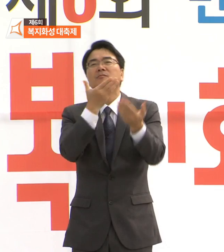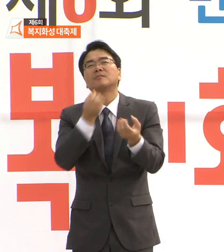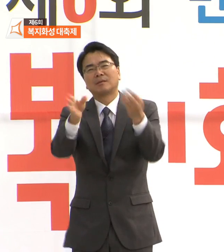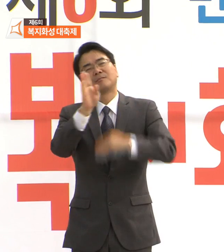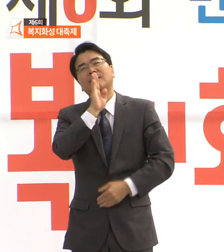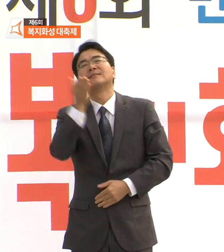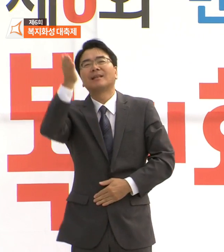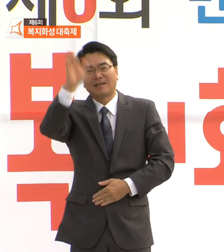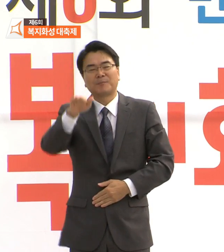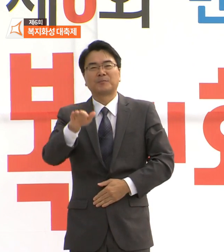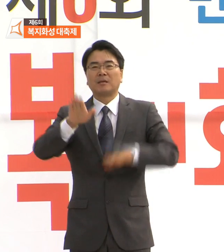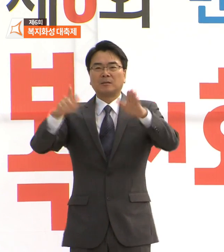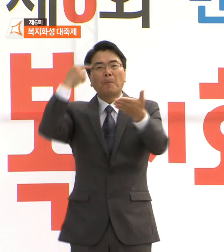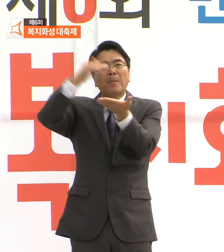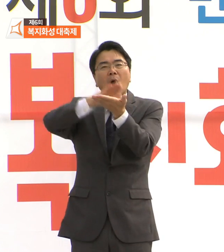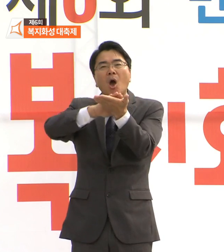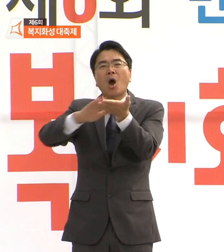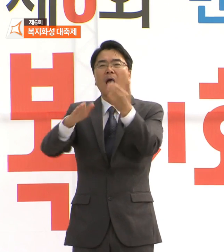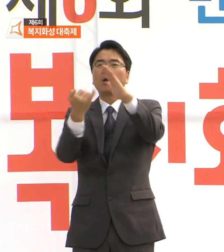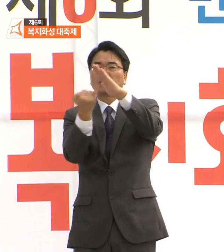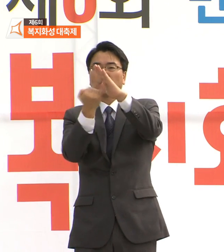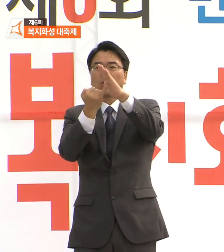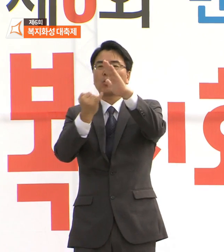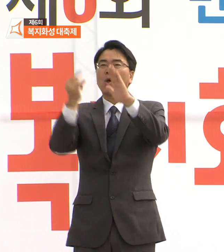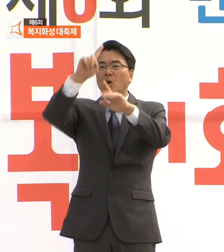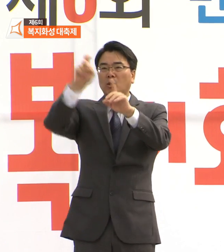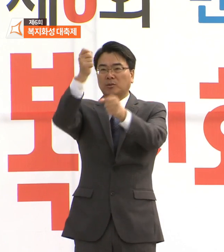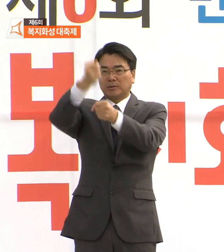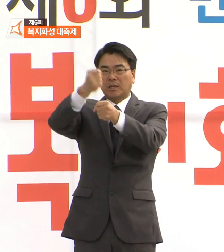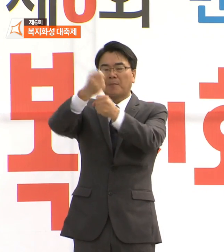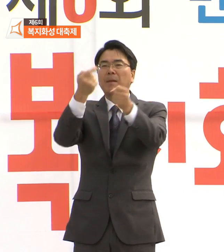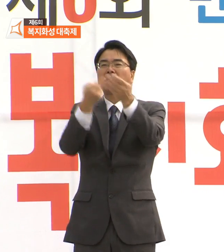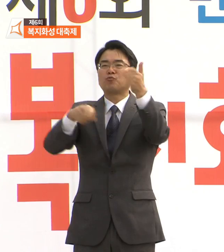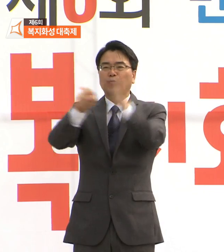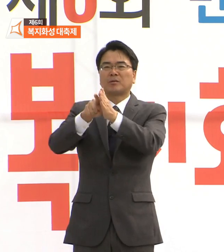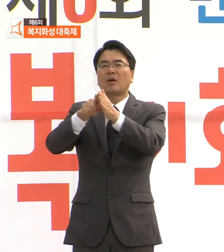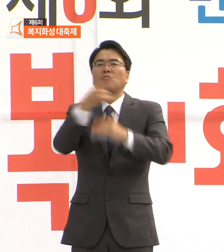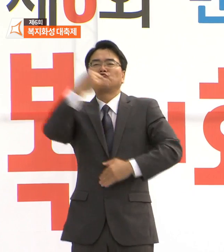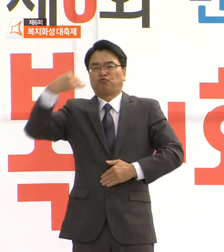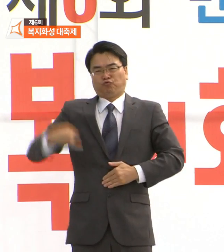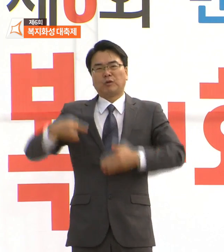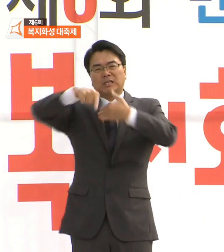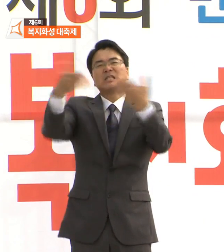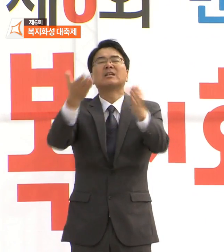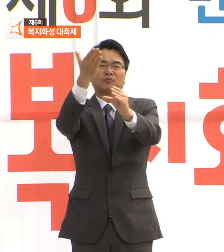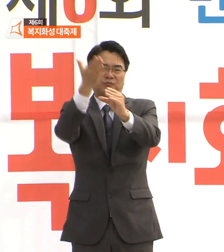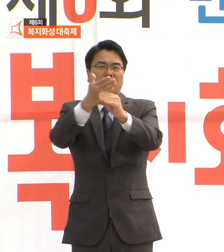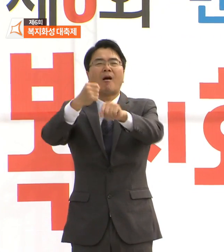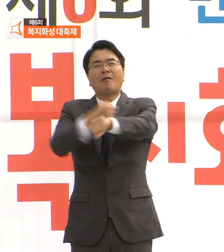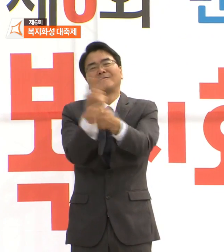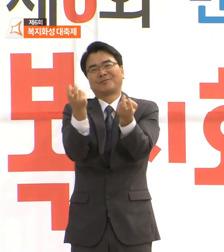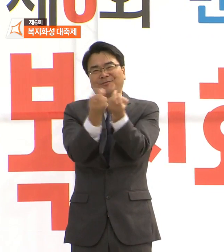되는데 그 평화의 소녀상 권력관계로 해서 현재 지금 중국에 출장 중에 계십니다. 예, 그래서 부득이